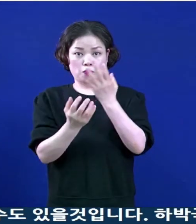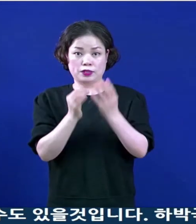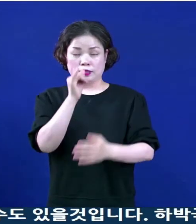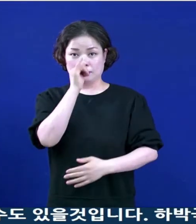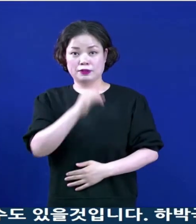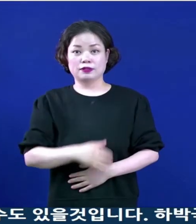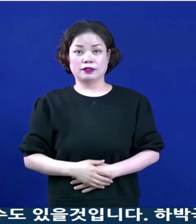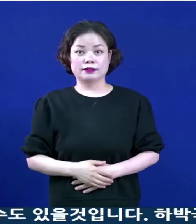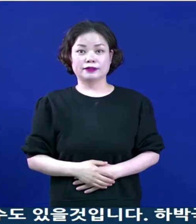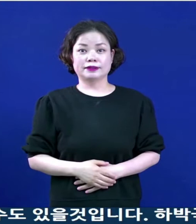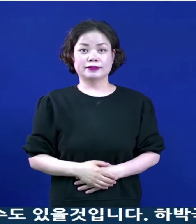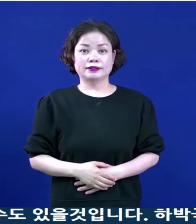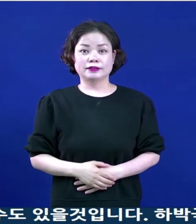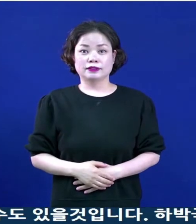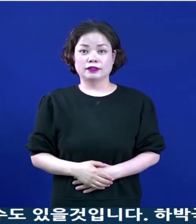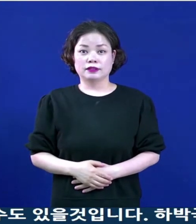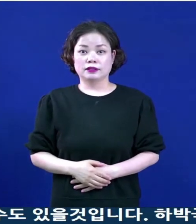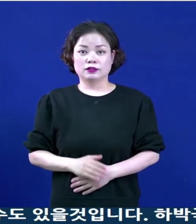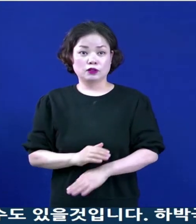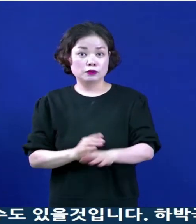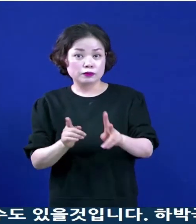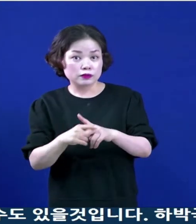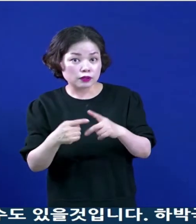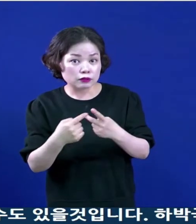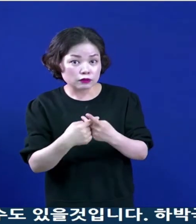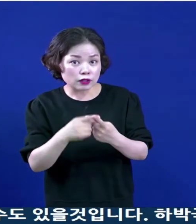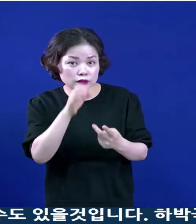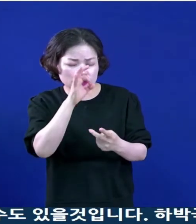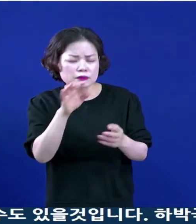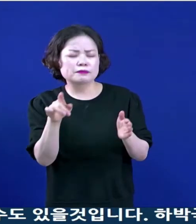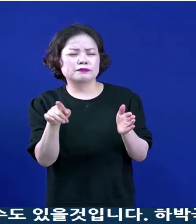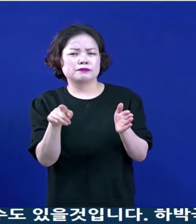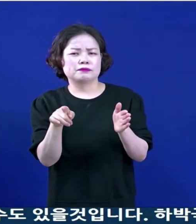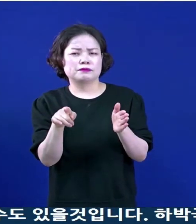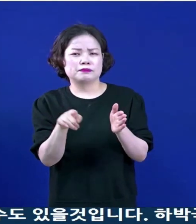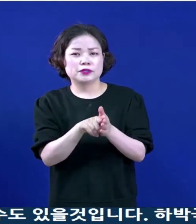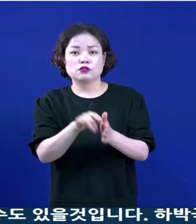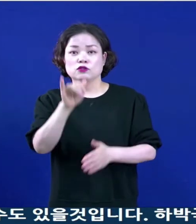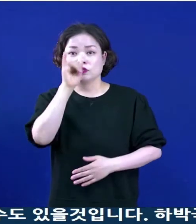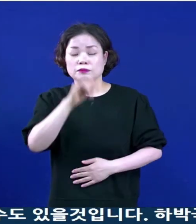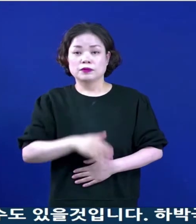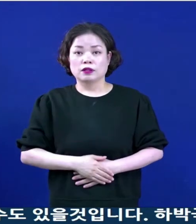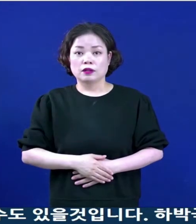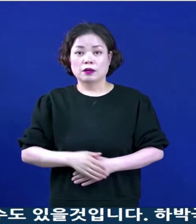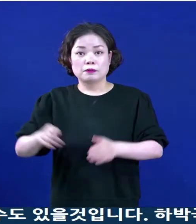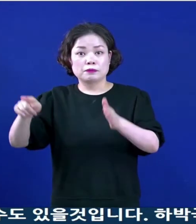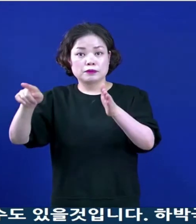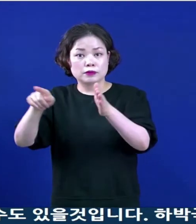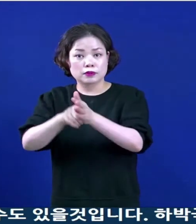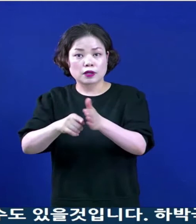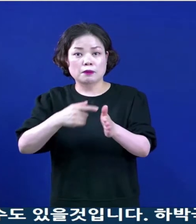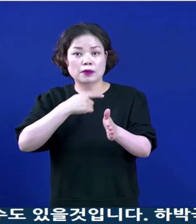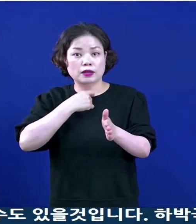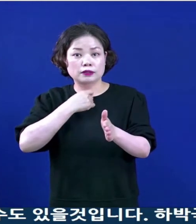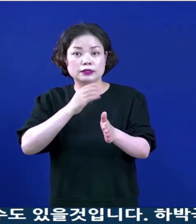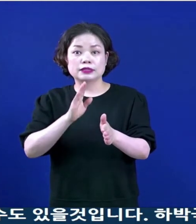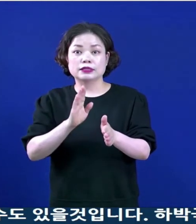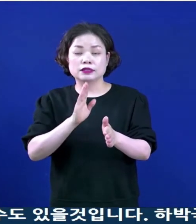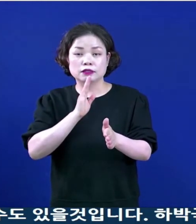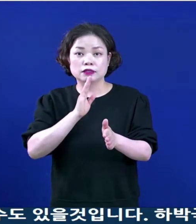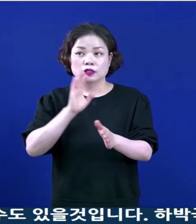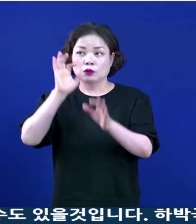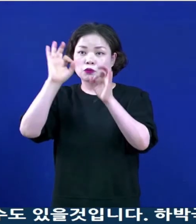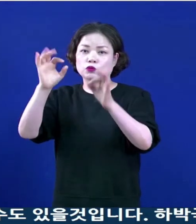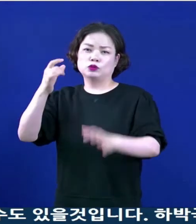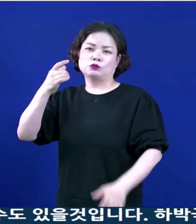있습니다. 여러분, 이해할 수 없어도 믿을 수는 있습니다. 그래서 믿음은 바라는 것들의 실상이요 보지